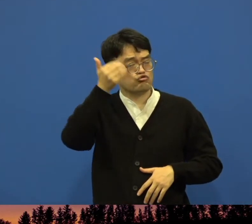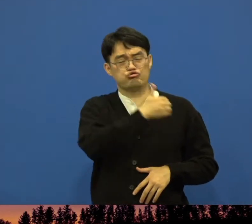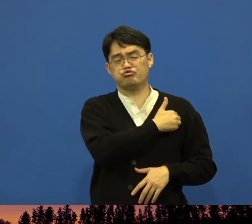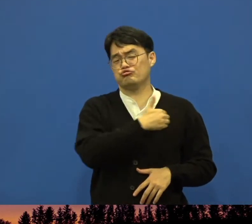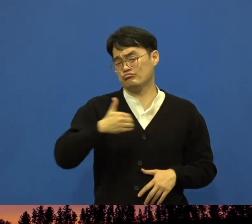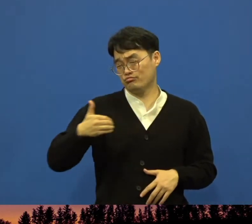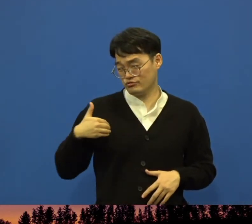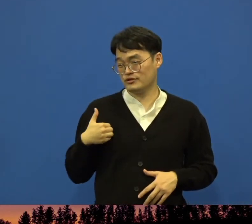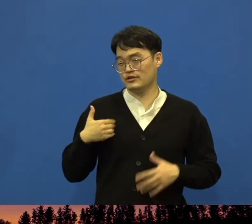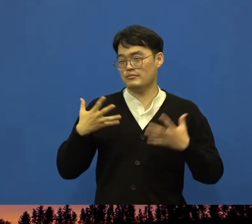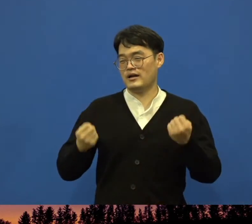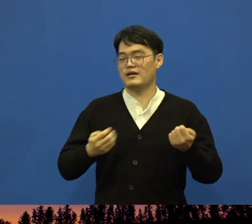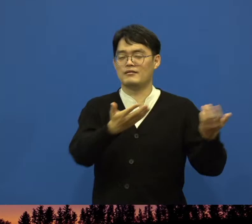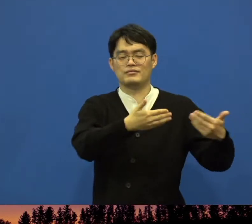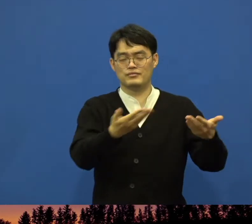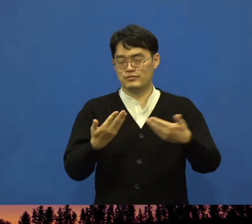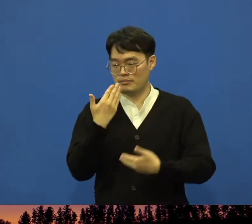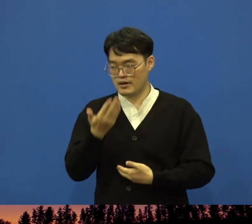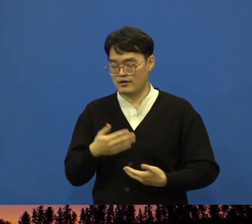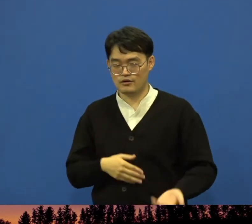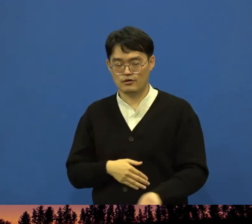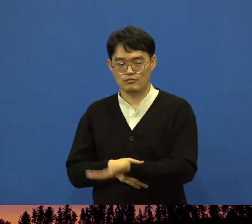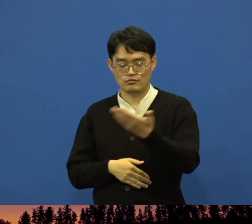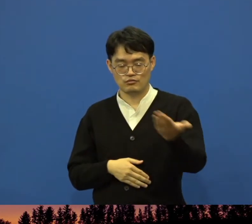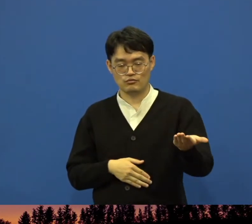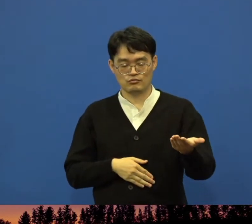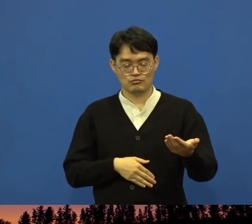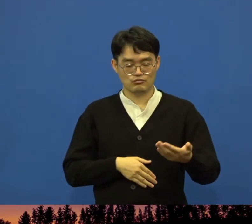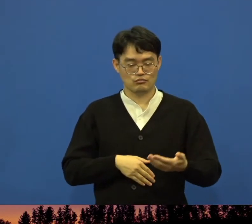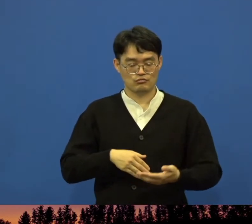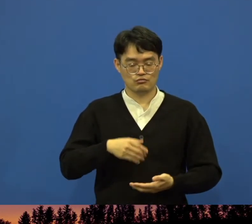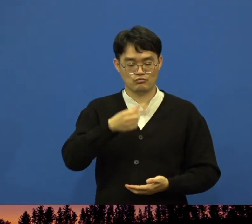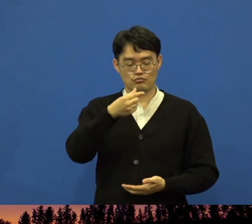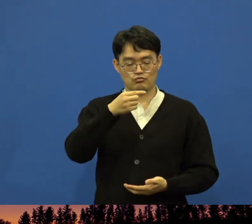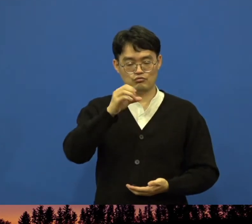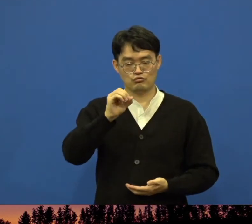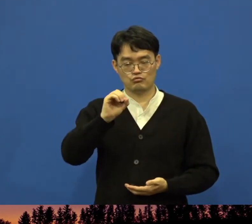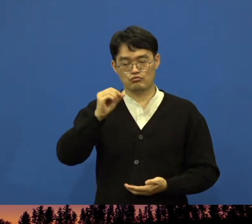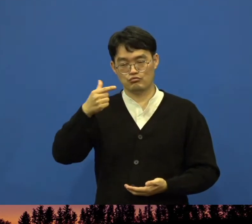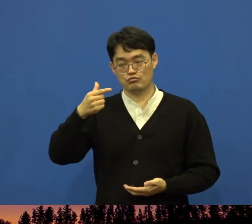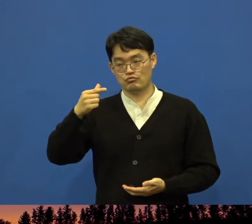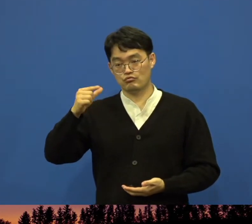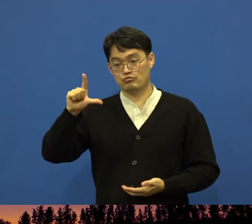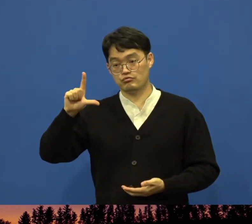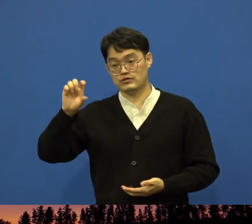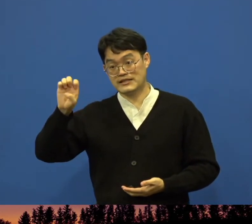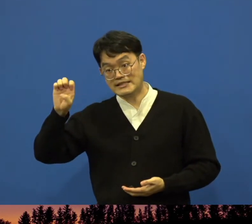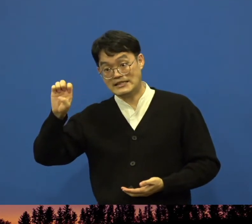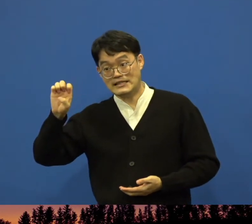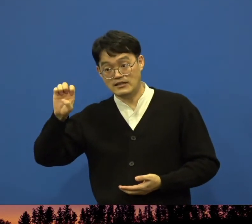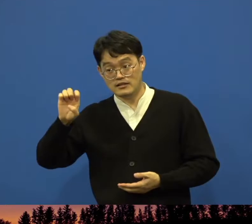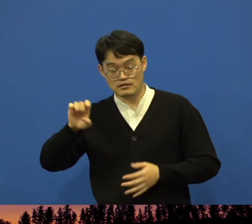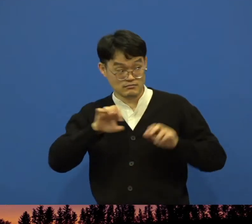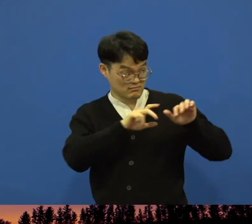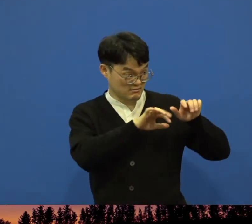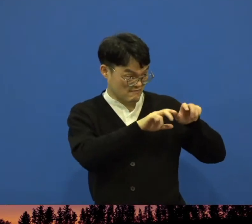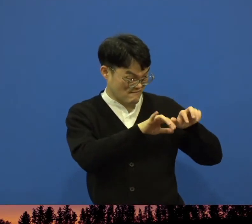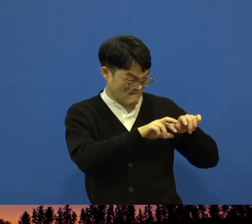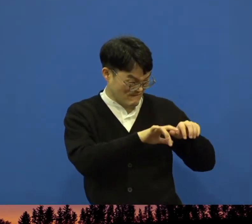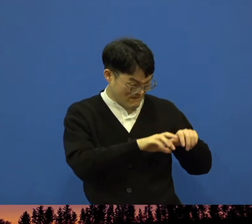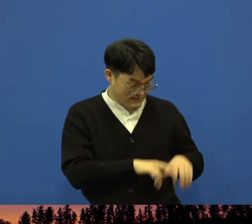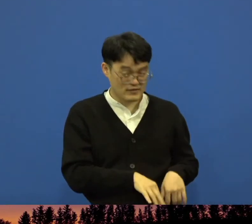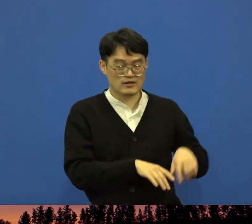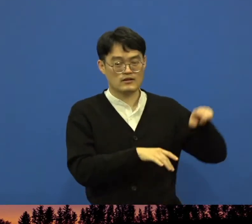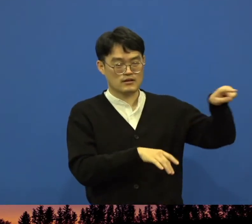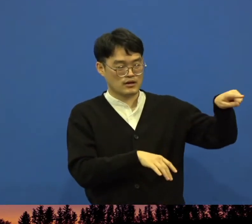지식의 부. 그 구글은 모든 정보와 지식을 쌓아놓고 그것을 돈을 벌고 이게 이제 AI와